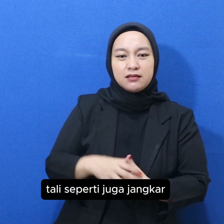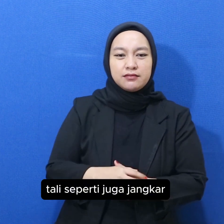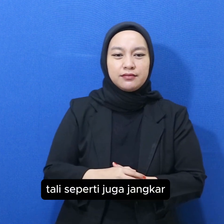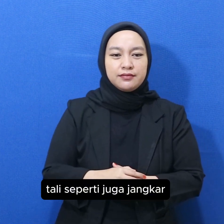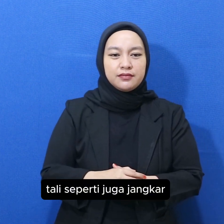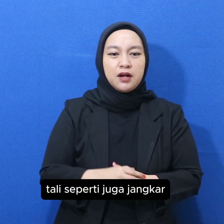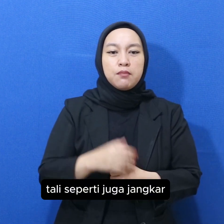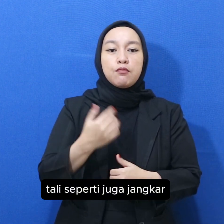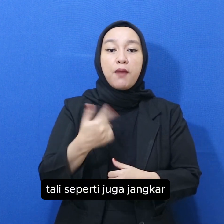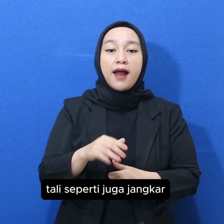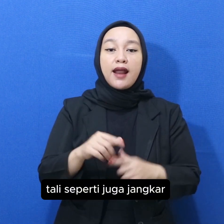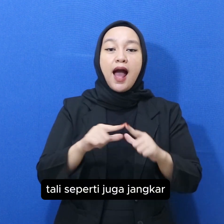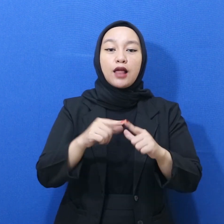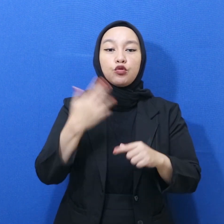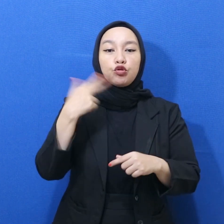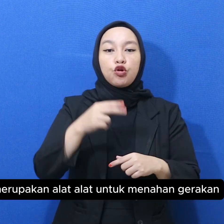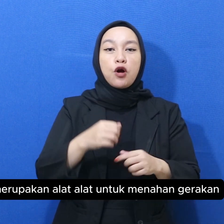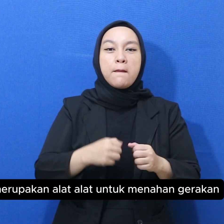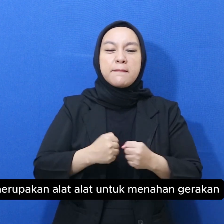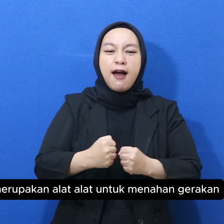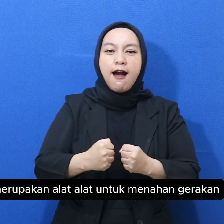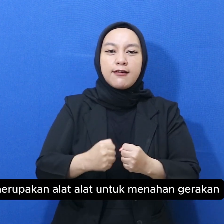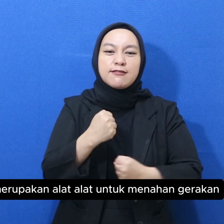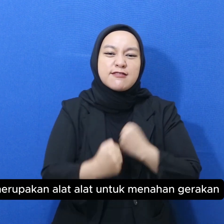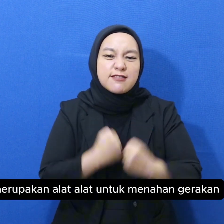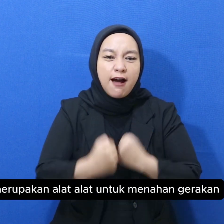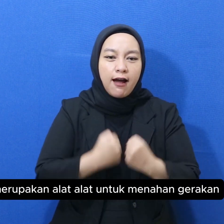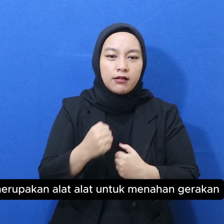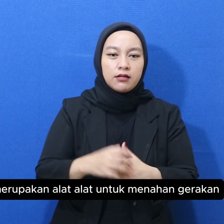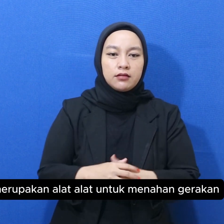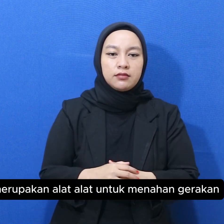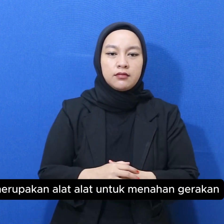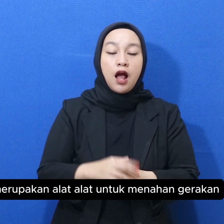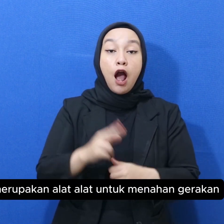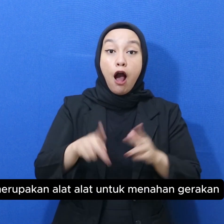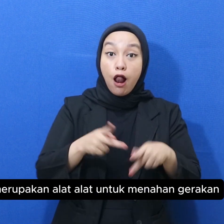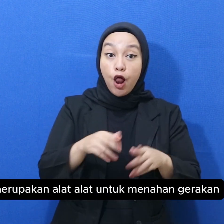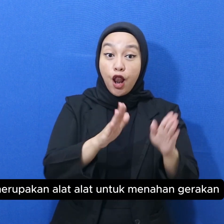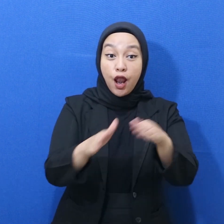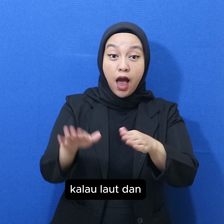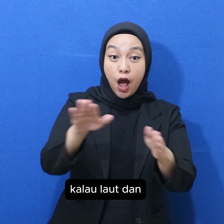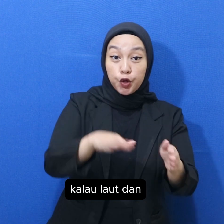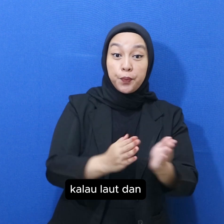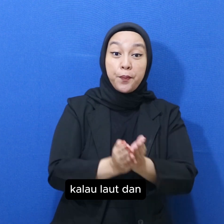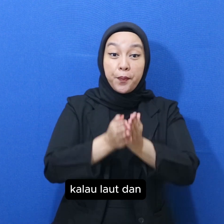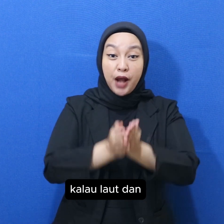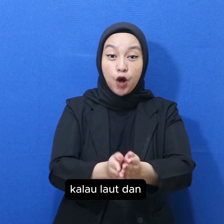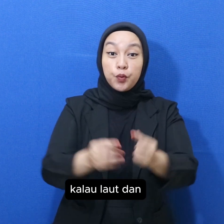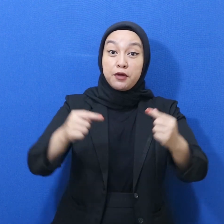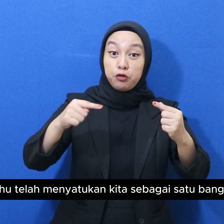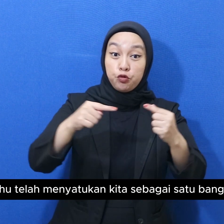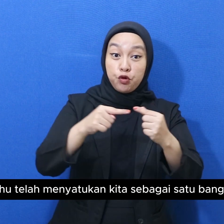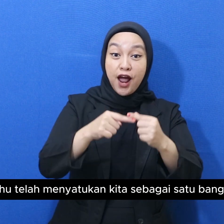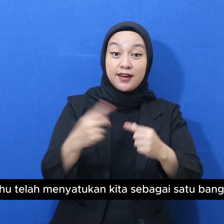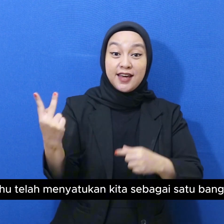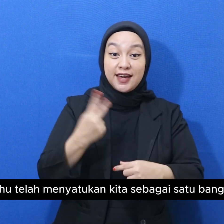jangkar, merupakan alat-alat untuk menahan gerakan. Kalau laut dan perahu telah menyatukan kita sebagai